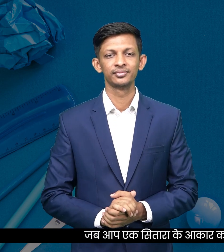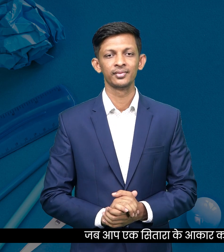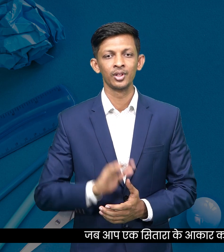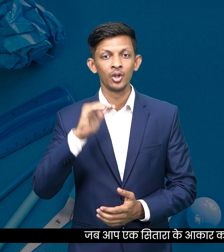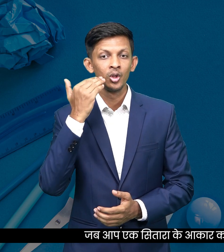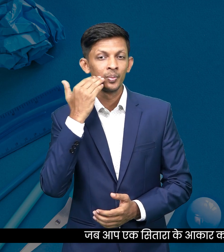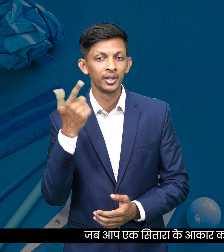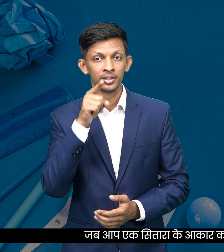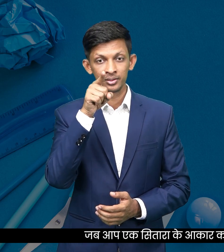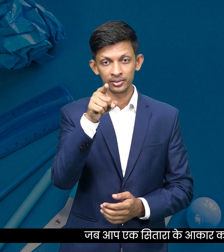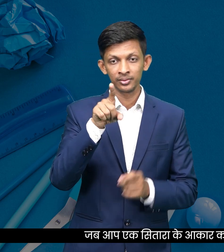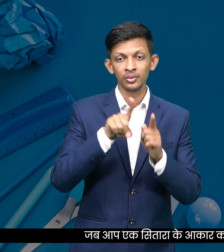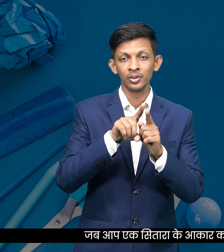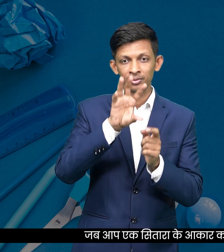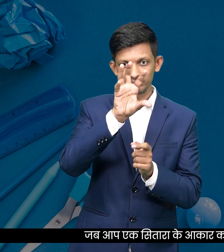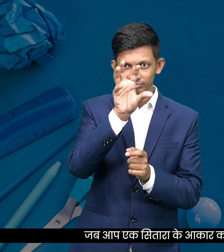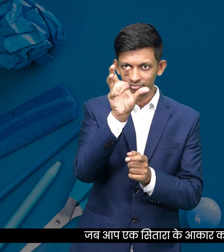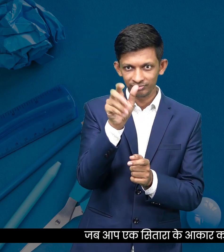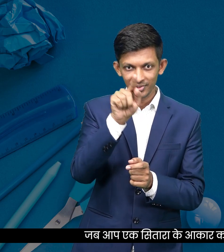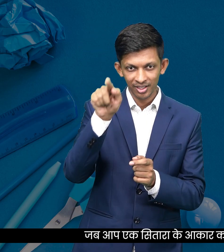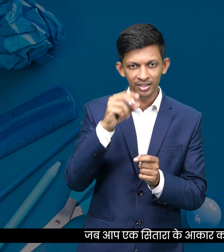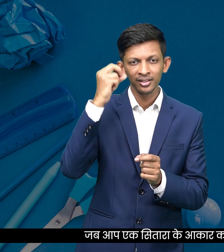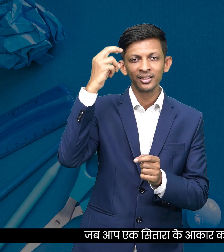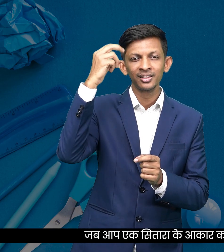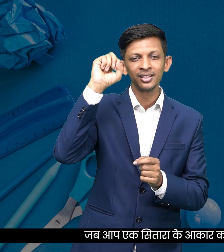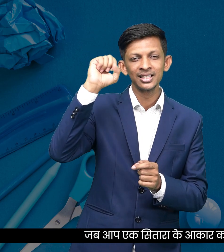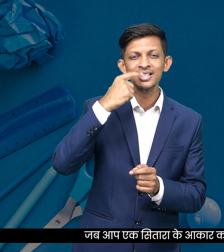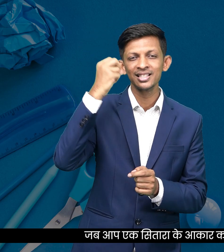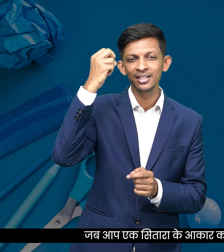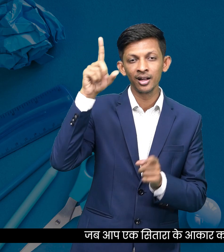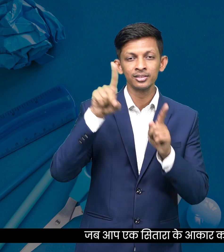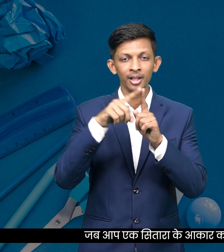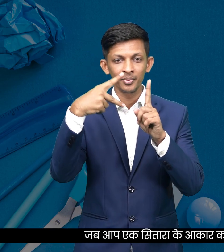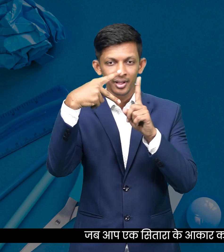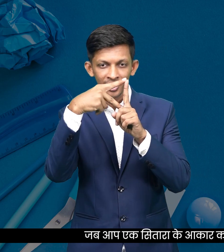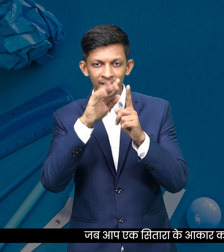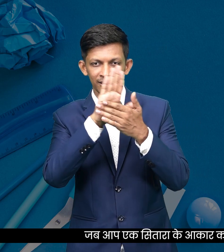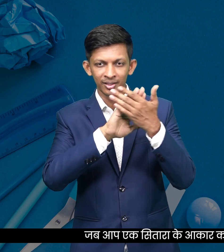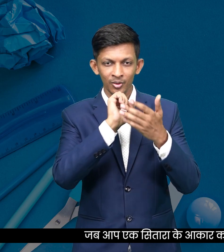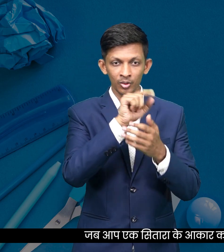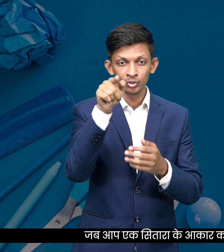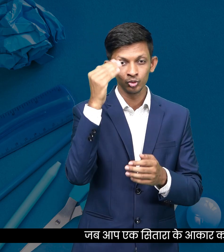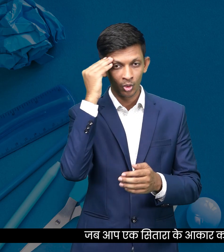जब आप एक सितारा के आकार का चित्र घुमाते हैं तो आप क्या पाते हैं?